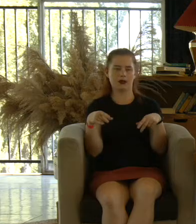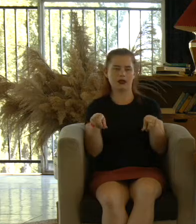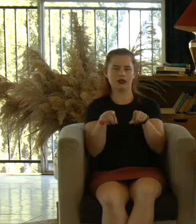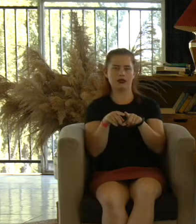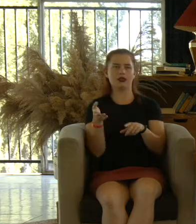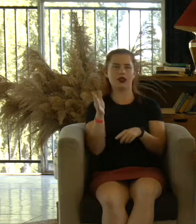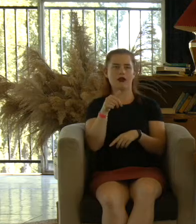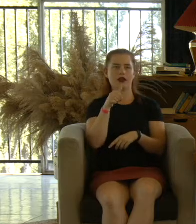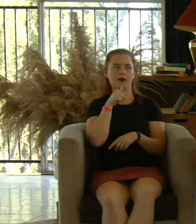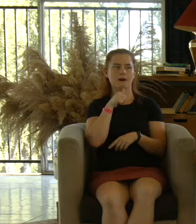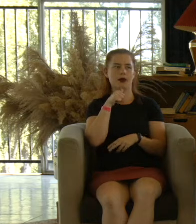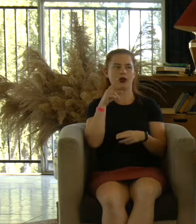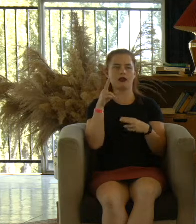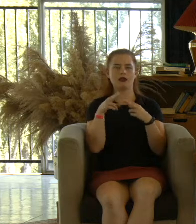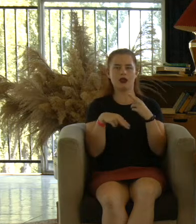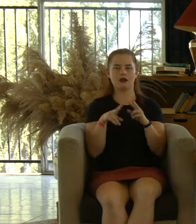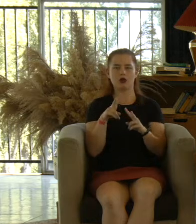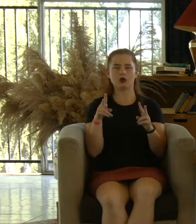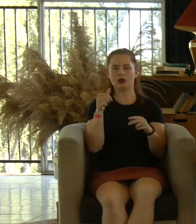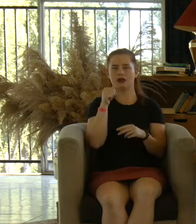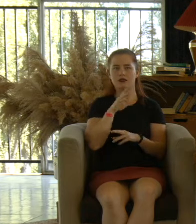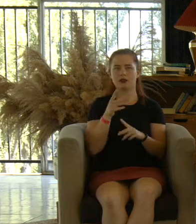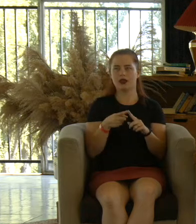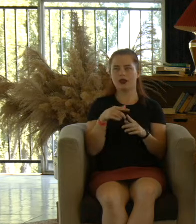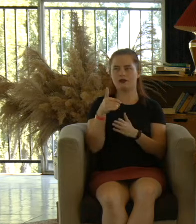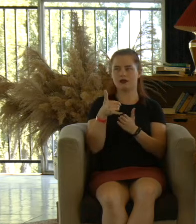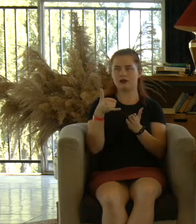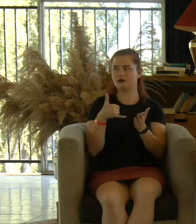Давайте попробуем, наконец-то, кто не попробовал это вино.